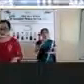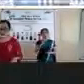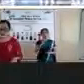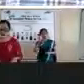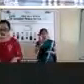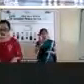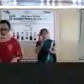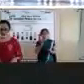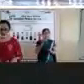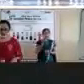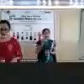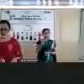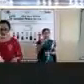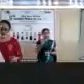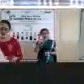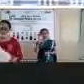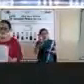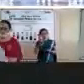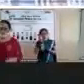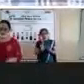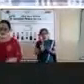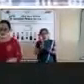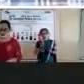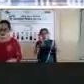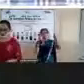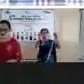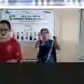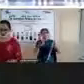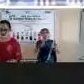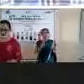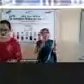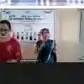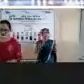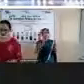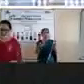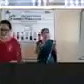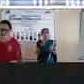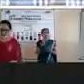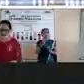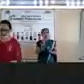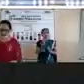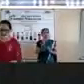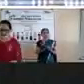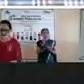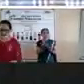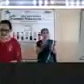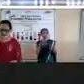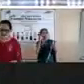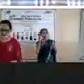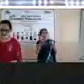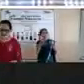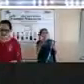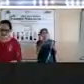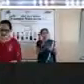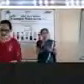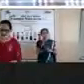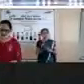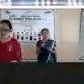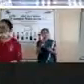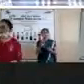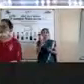में है और व्यापक कार्यान्वयन और परिणाम को बेहतर प्रभावशीलता के लिए इसके दायरे, उद्देश्यों, पात्रता आदि को सरल